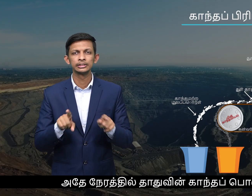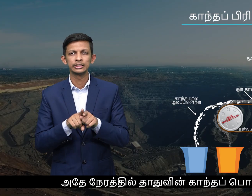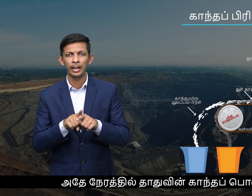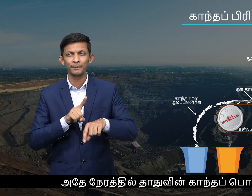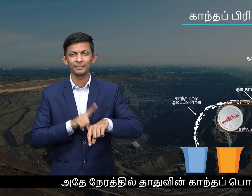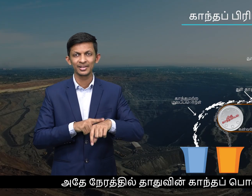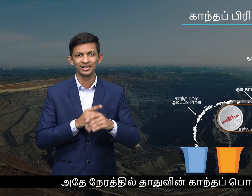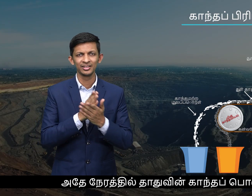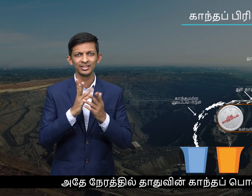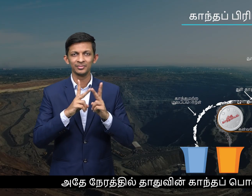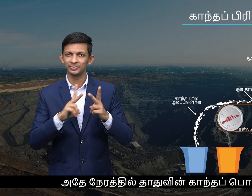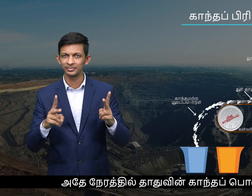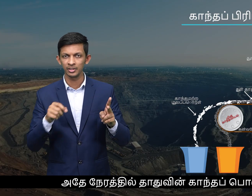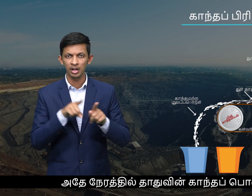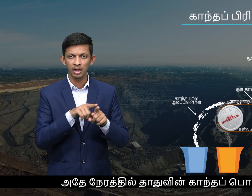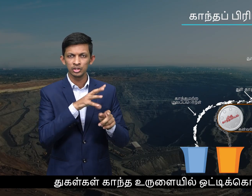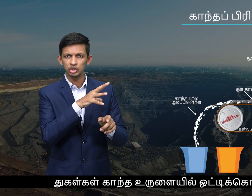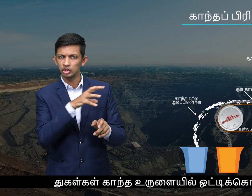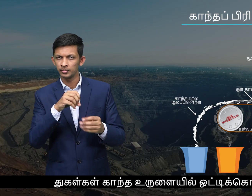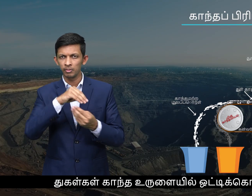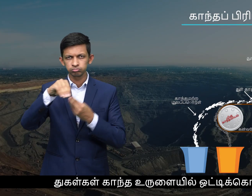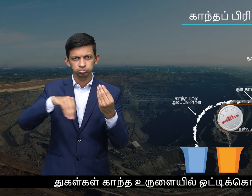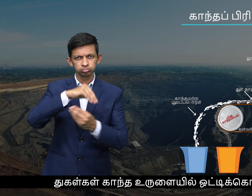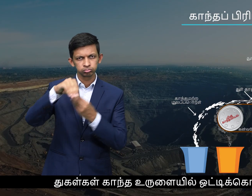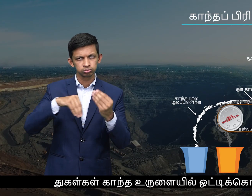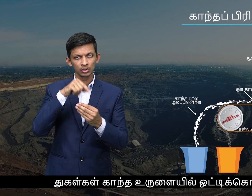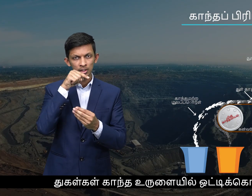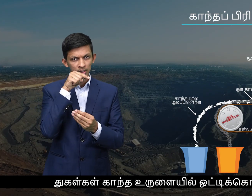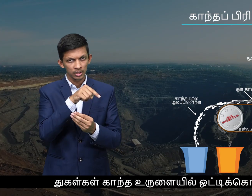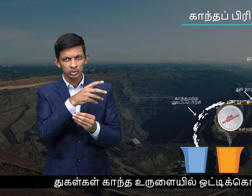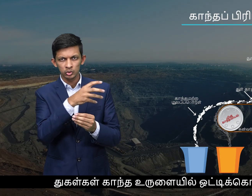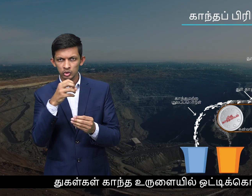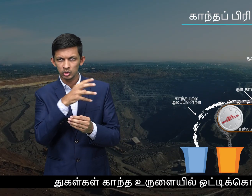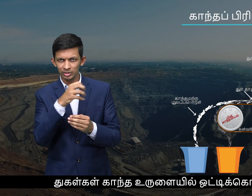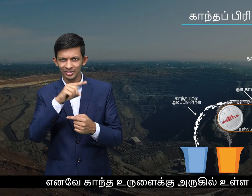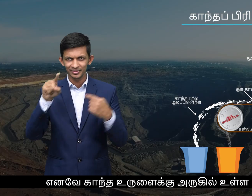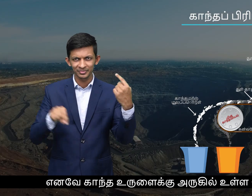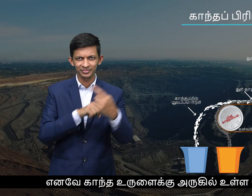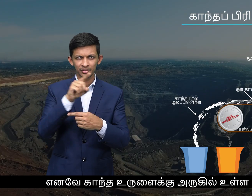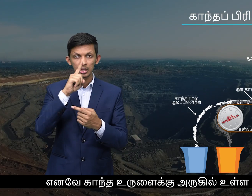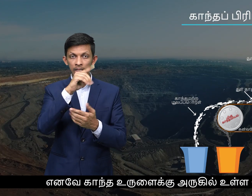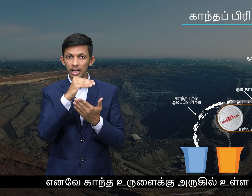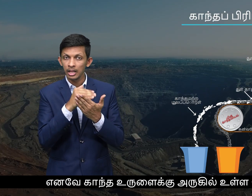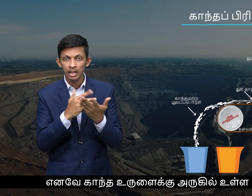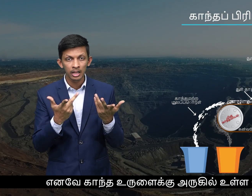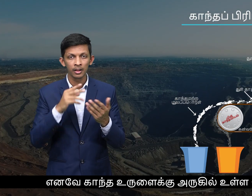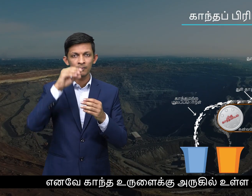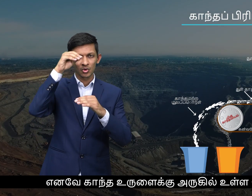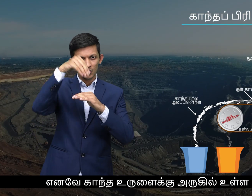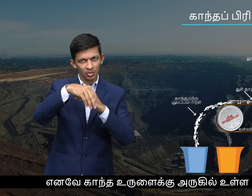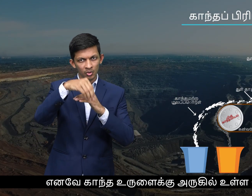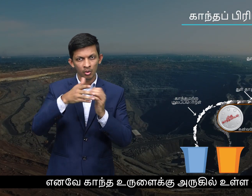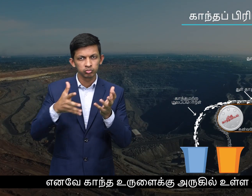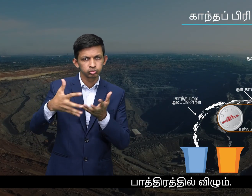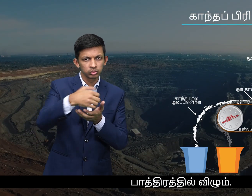அதே நேரத்தில் தாதுவின் காந்தப் பொருட்களின் துகள்கள் காந்த உருளையில் ஒட்டிக்கொள்கின்றன. எனவே காந்த உருளைக்கு அருகில்